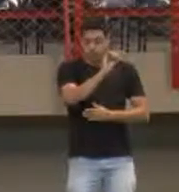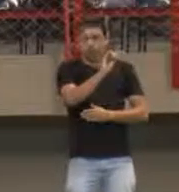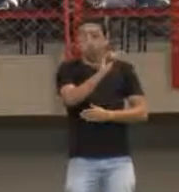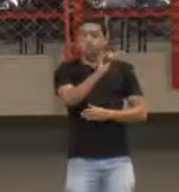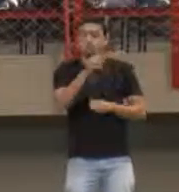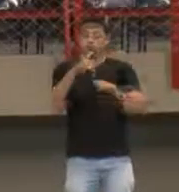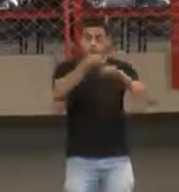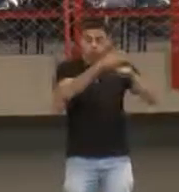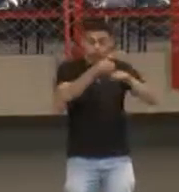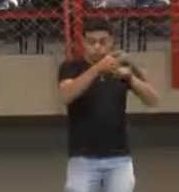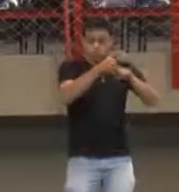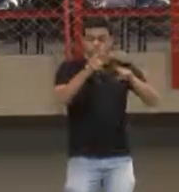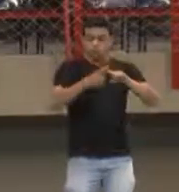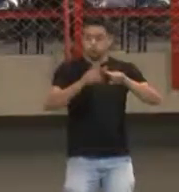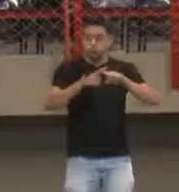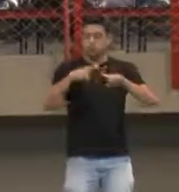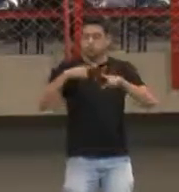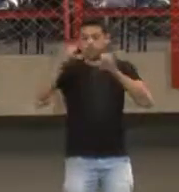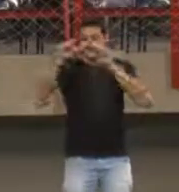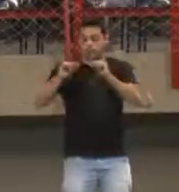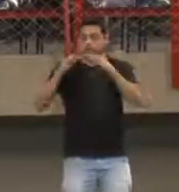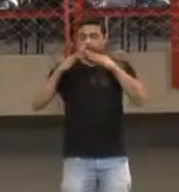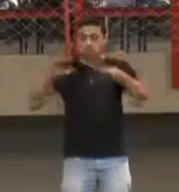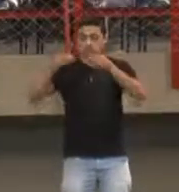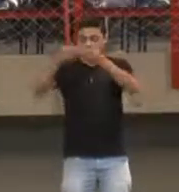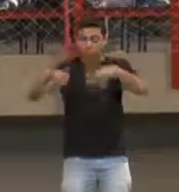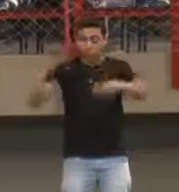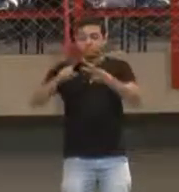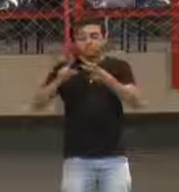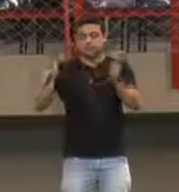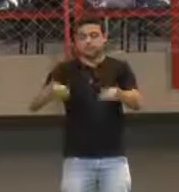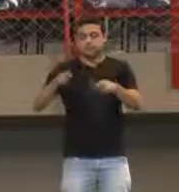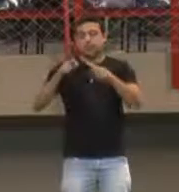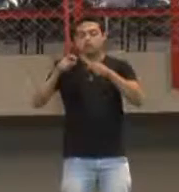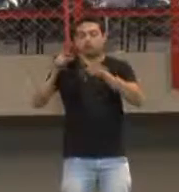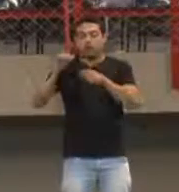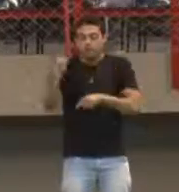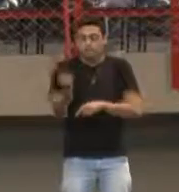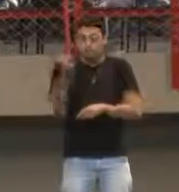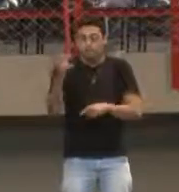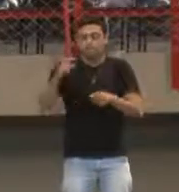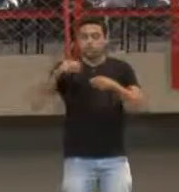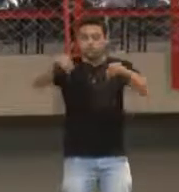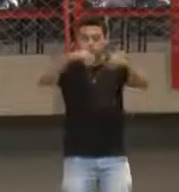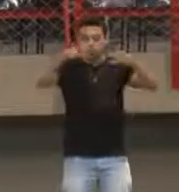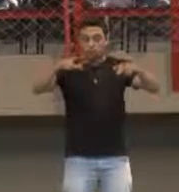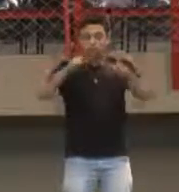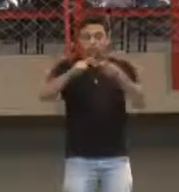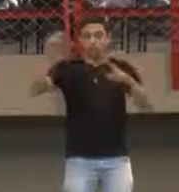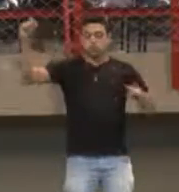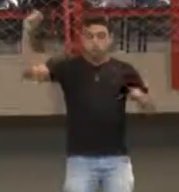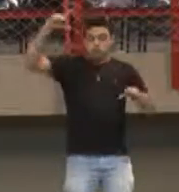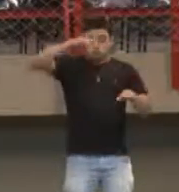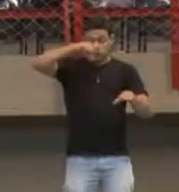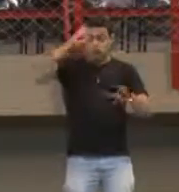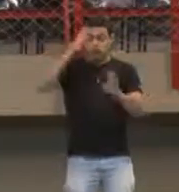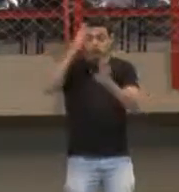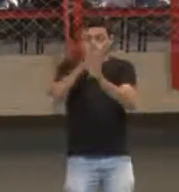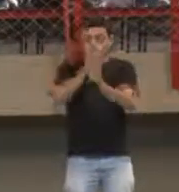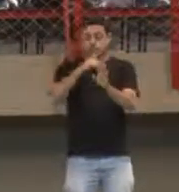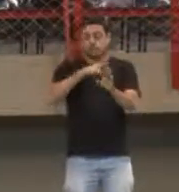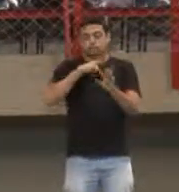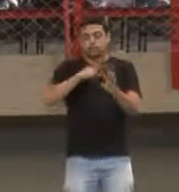Biocombustíveis, pois tem menor impacto ambiental e maior disponibilidade. Letra B. Solar, pelo seu